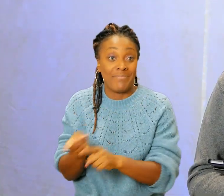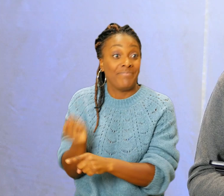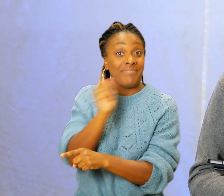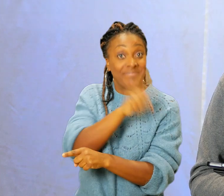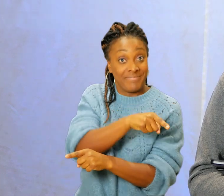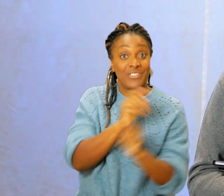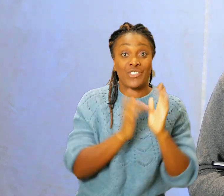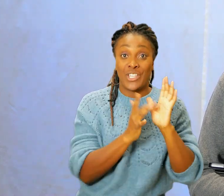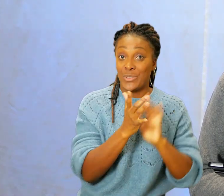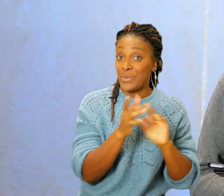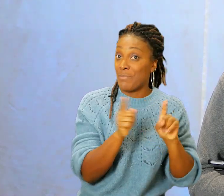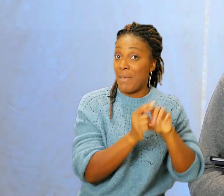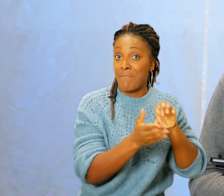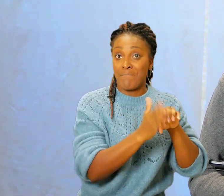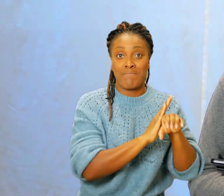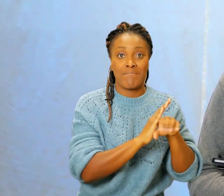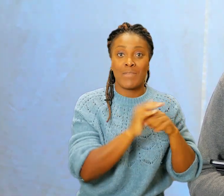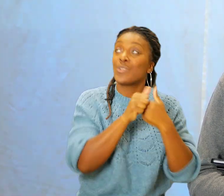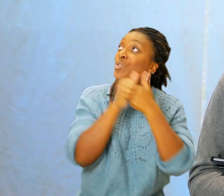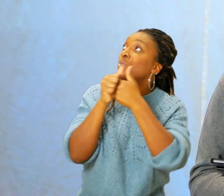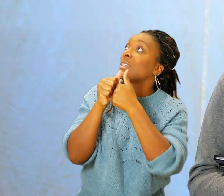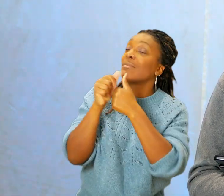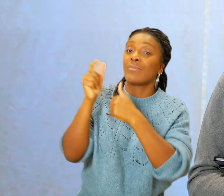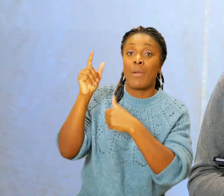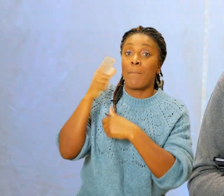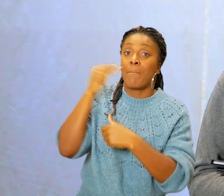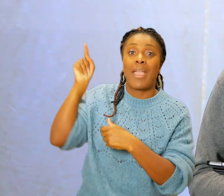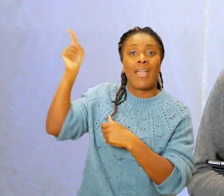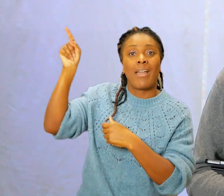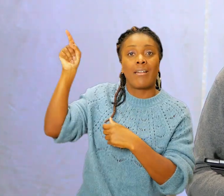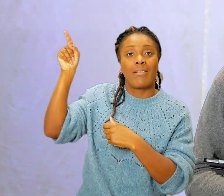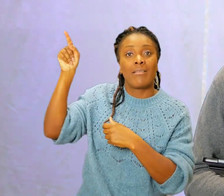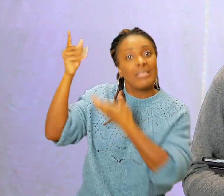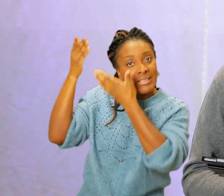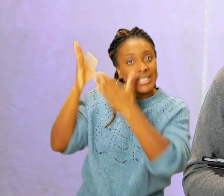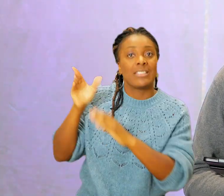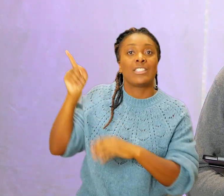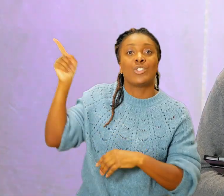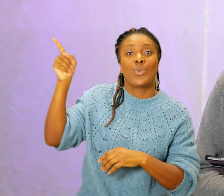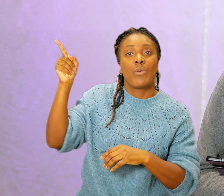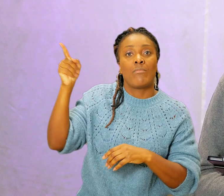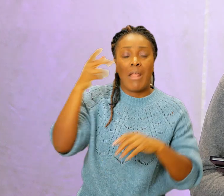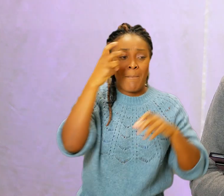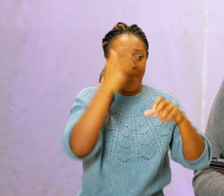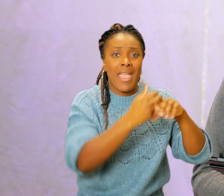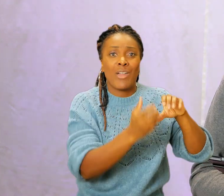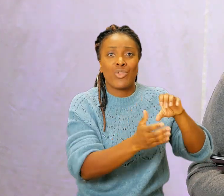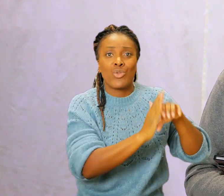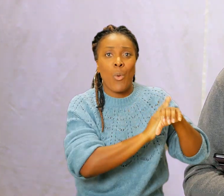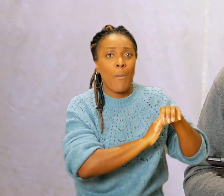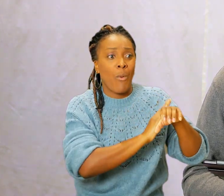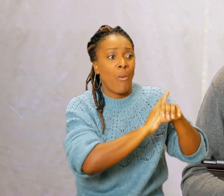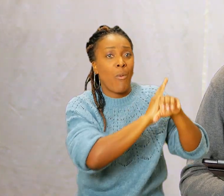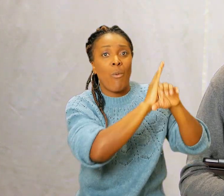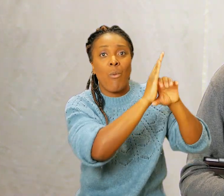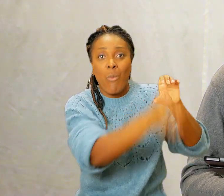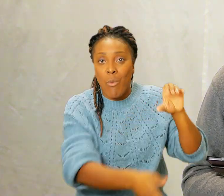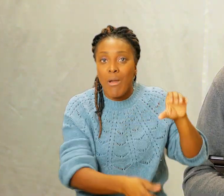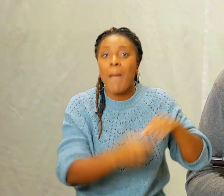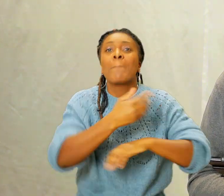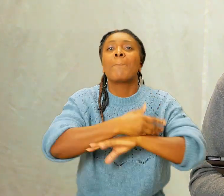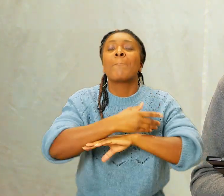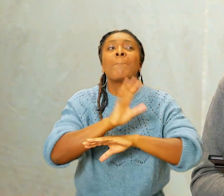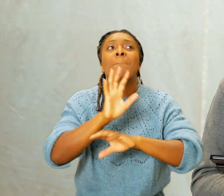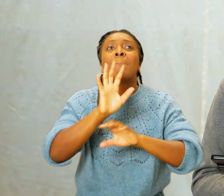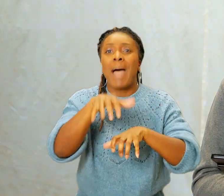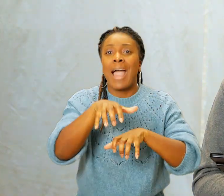satisfait à la loi de son Père, pleinement satisfait la loi de son Père, afin que cette pierre qui était sur le tombeau, Marc 16, eh bien